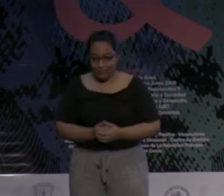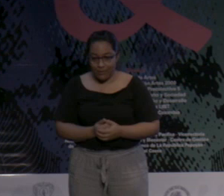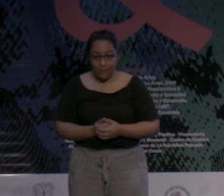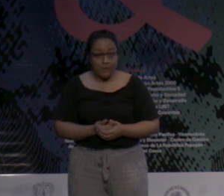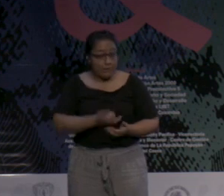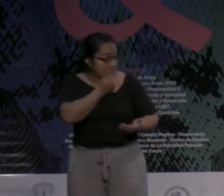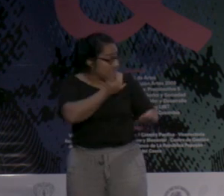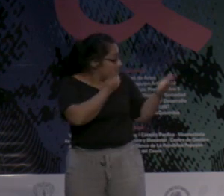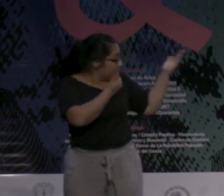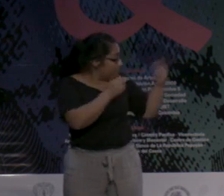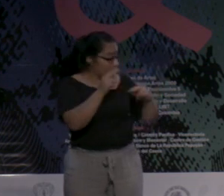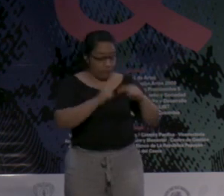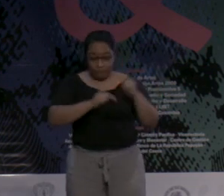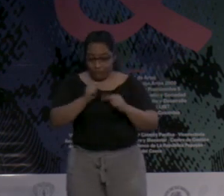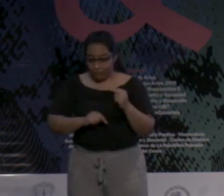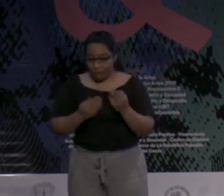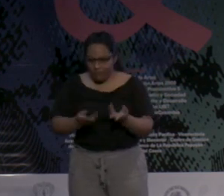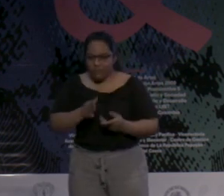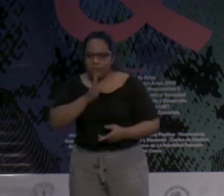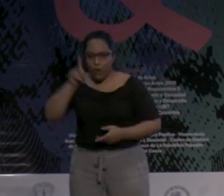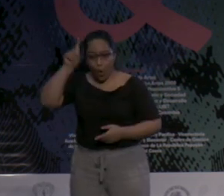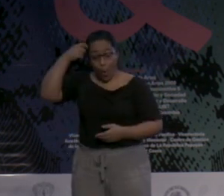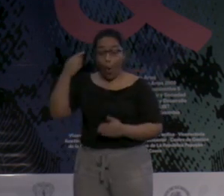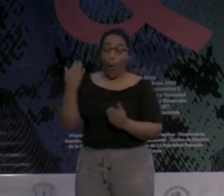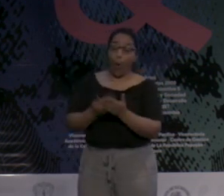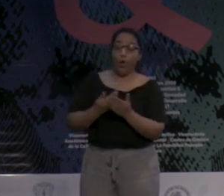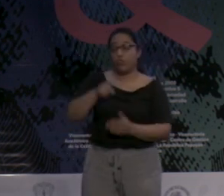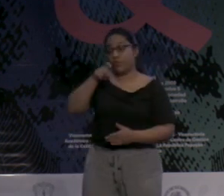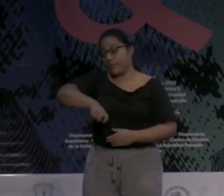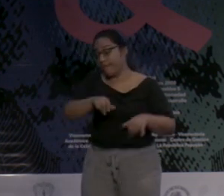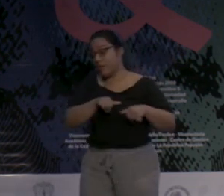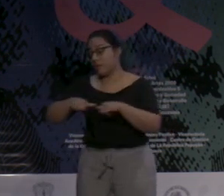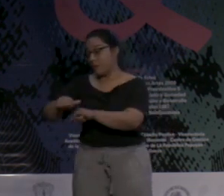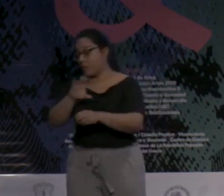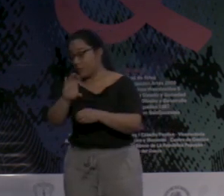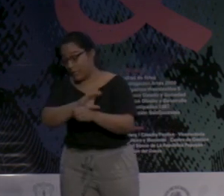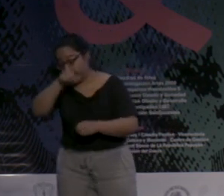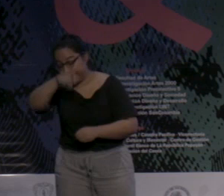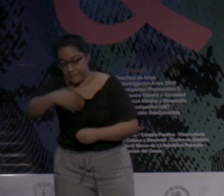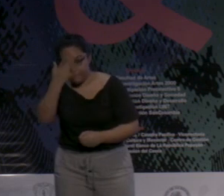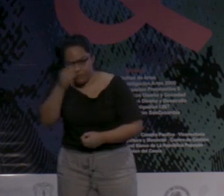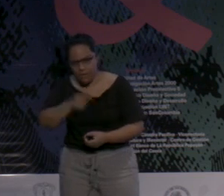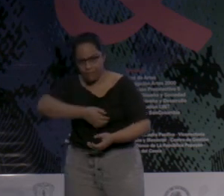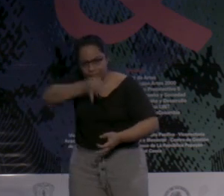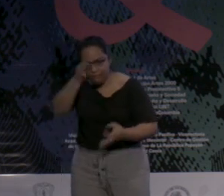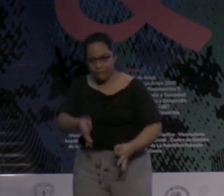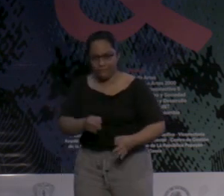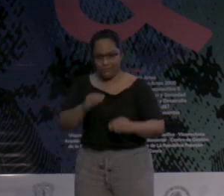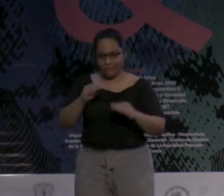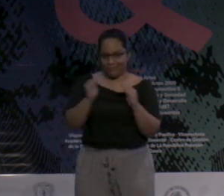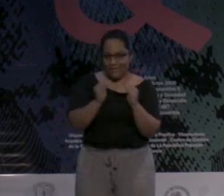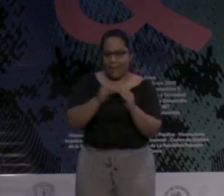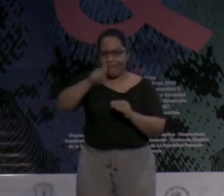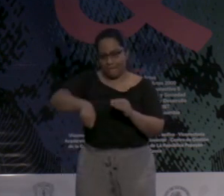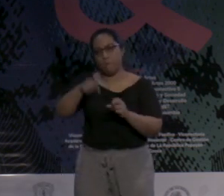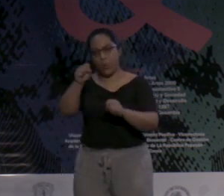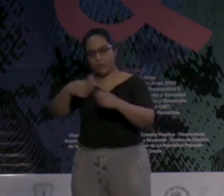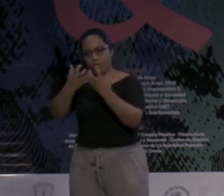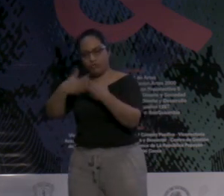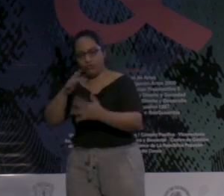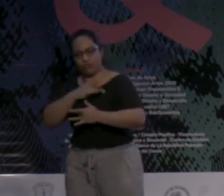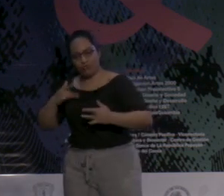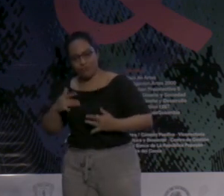Este tipo de construcciones, pues el gobierno argumenta hay que formalizar la ciudad, porque al formalizarla pues estas personas ingresan a los servicios,